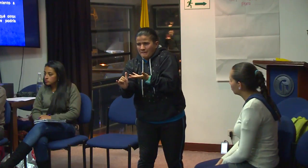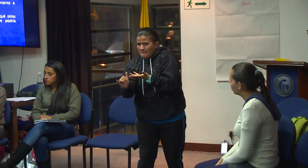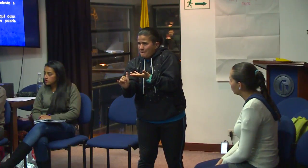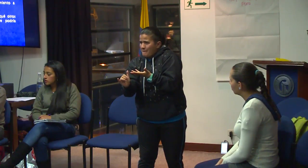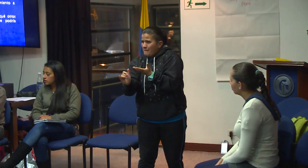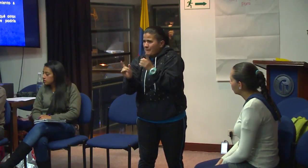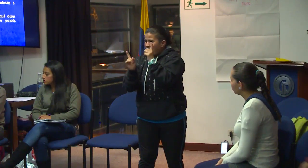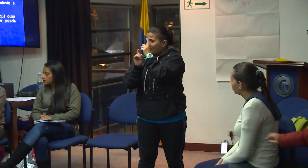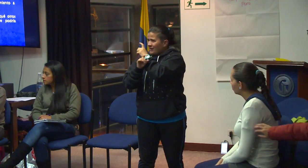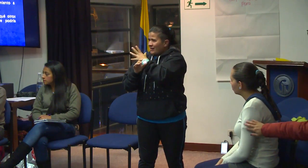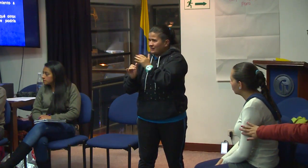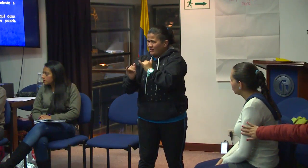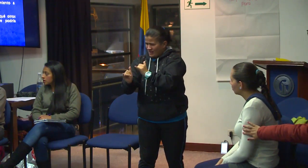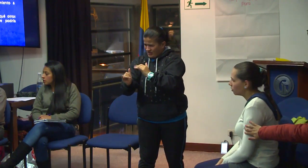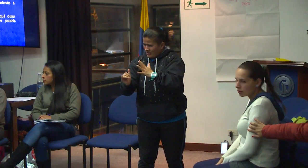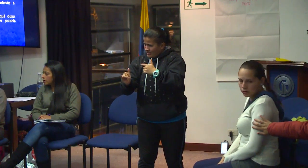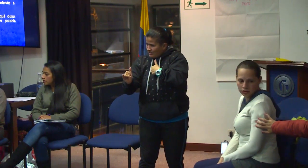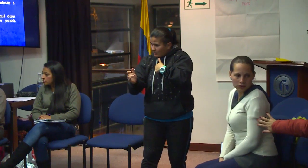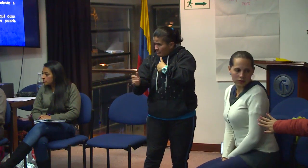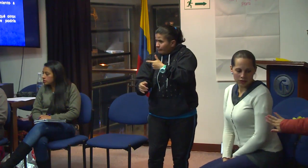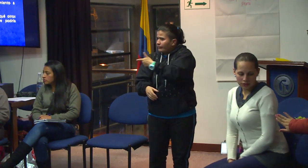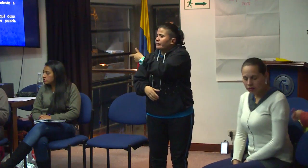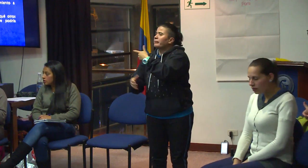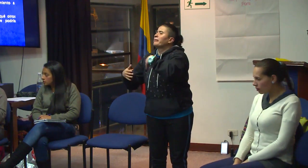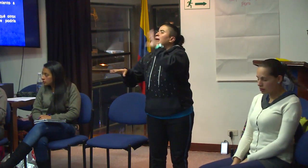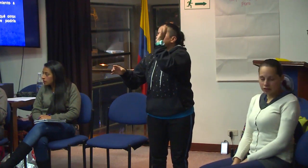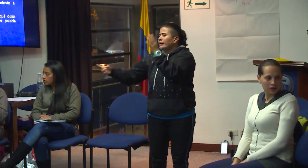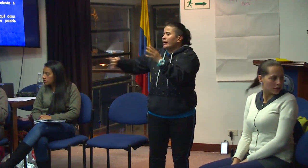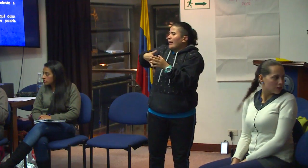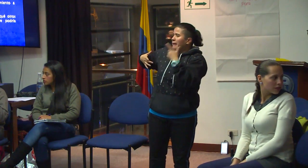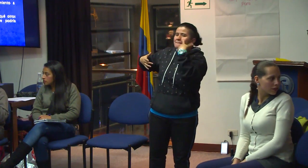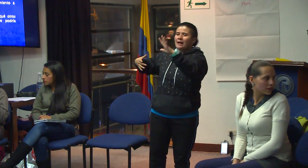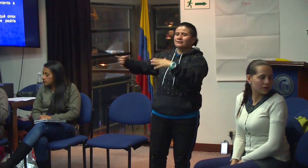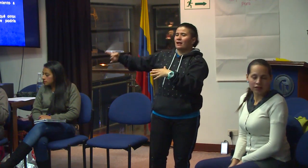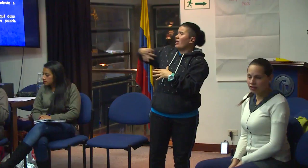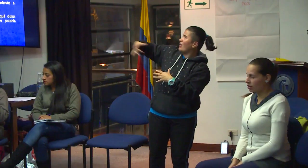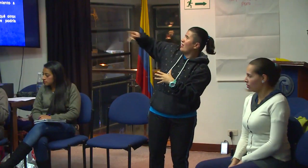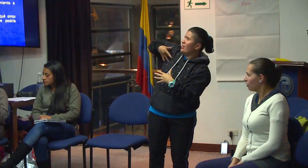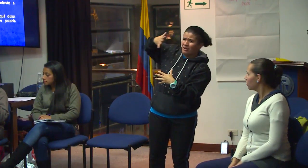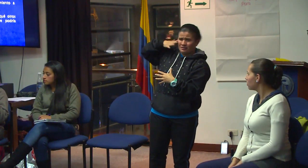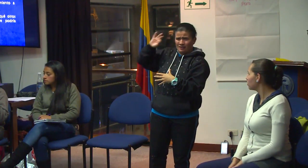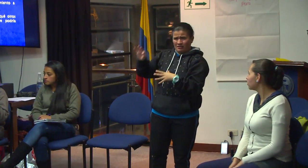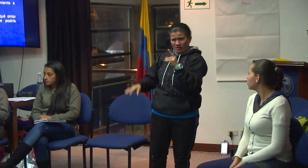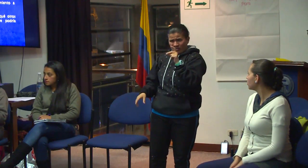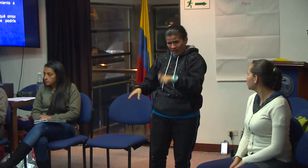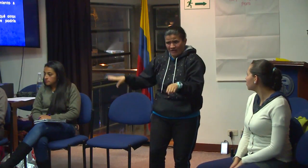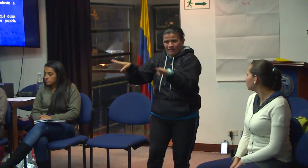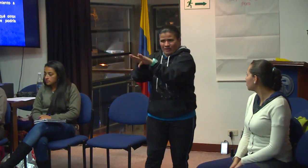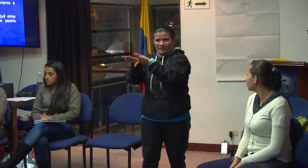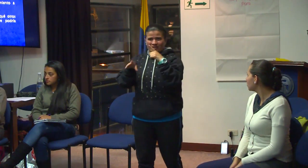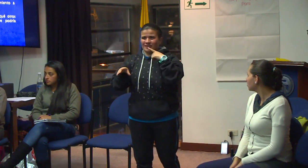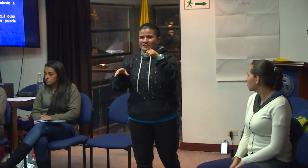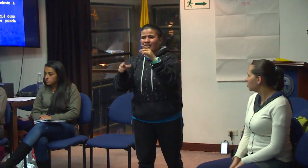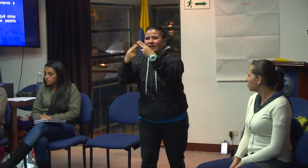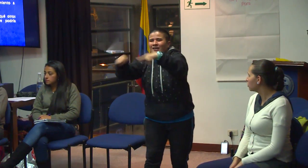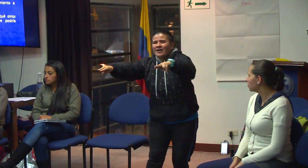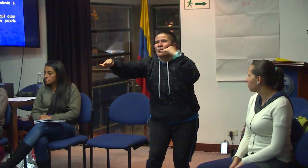sordo, con mis iguales. Pero debe ser así. Porque no puede, es como si el oyente fuera más